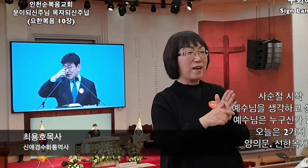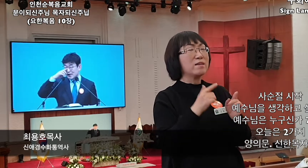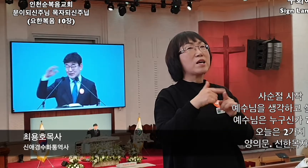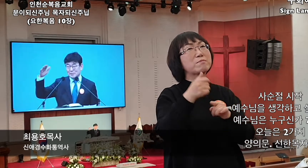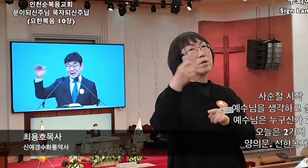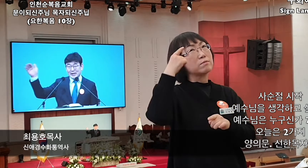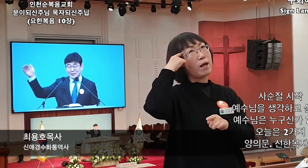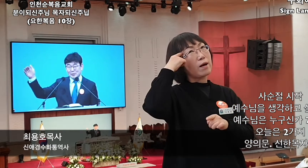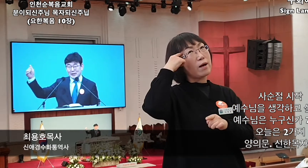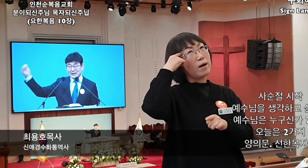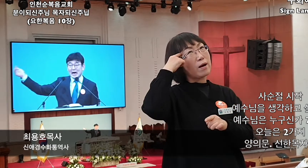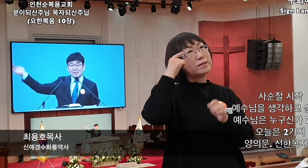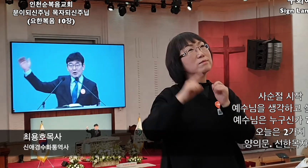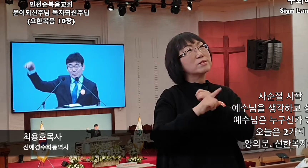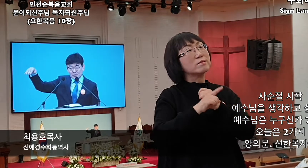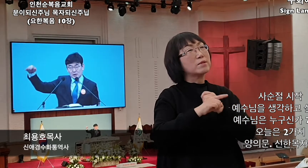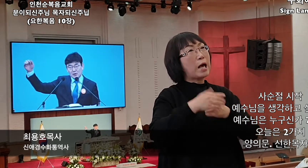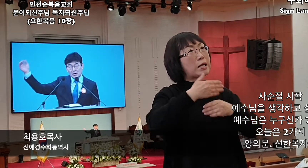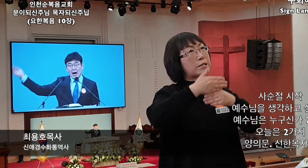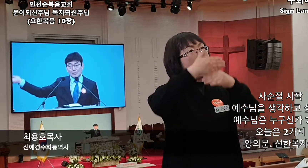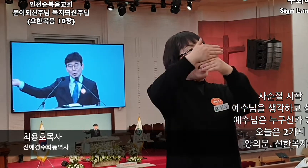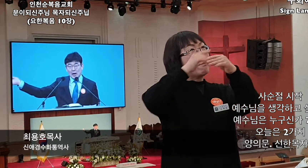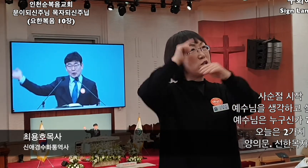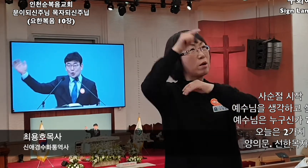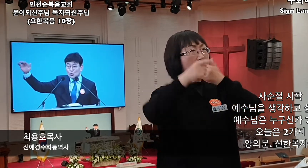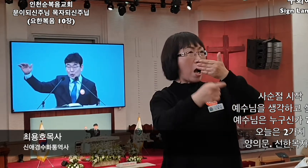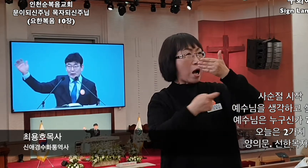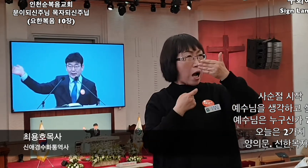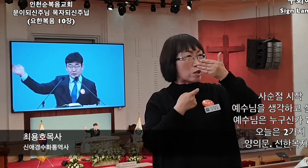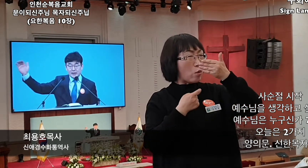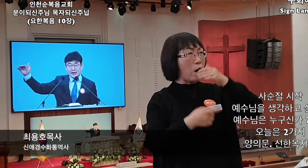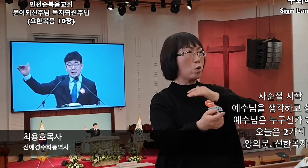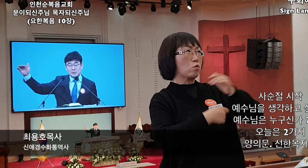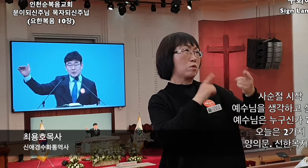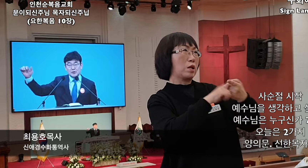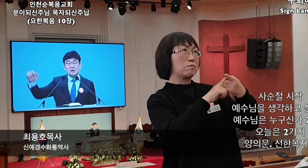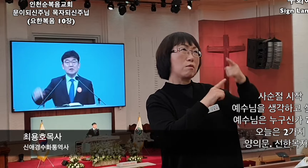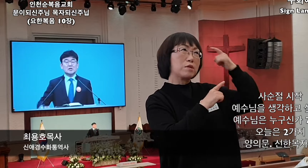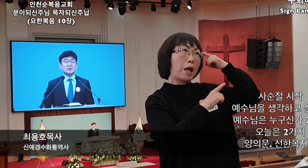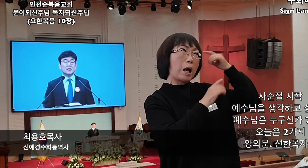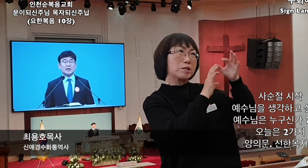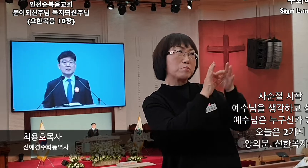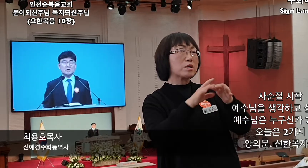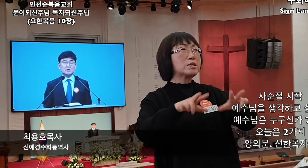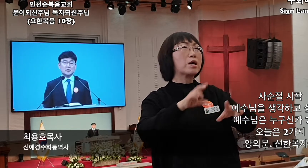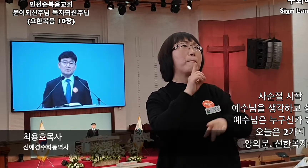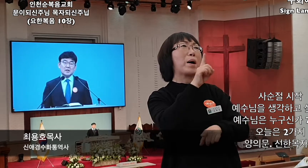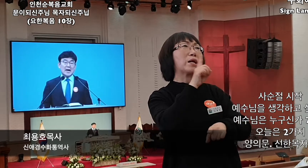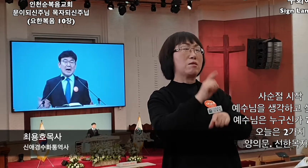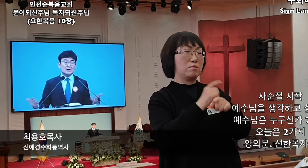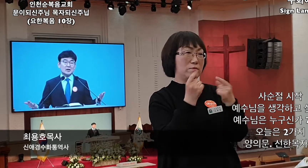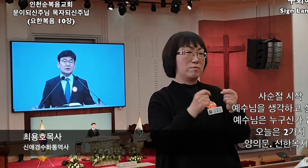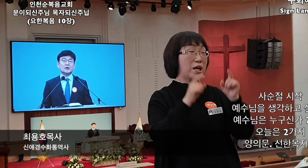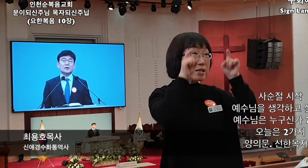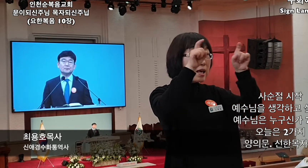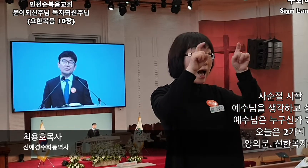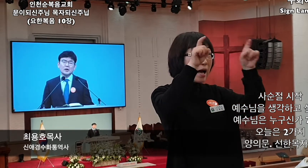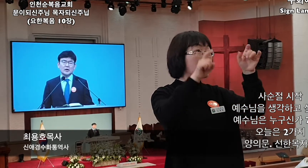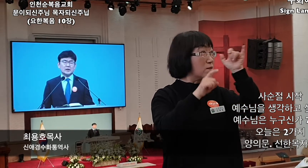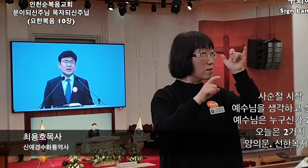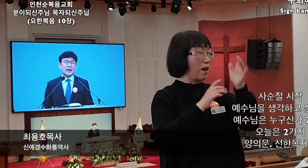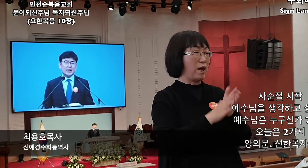예수님이 생각하시는 맥락은 뭡니까? 담을 넘는 강도와 도둑에 관해서 생각하시면서 지금 얘기하시는 거죠. 양들이